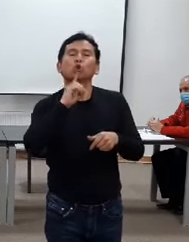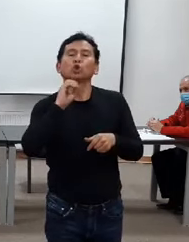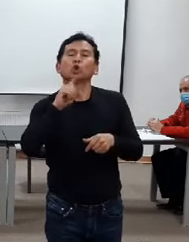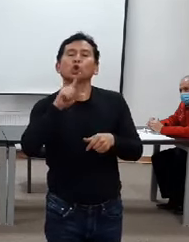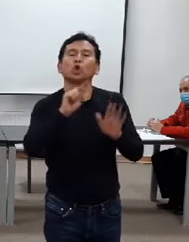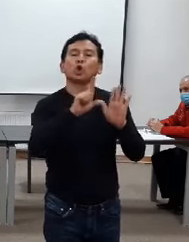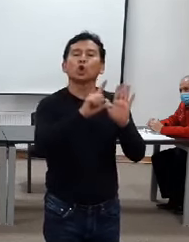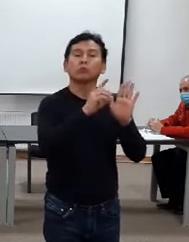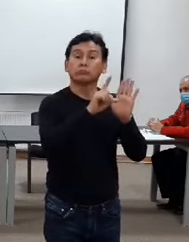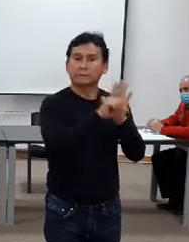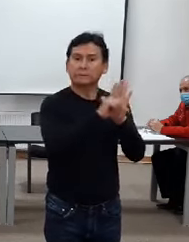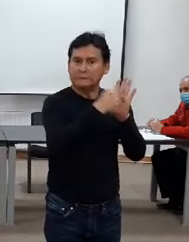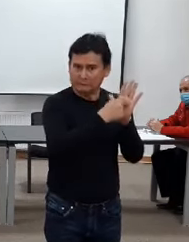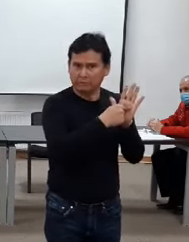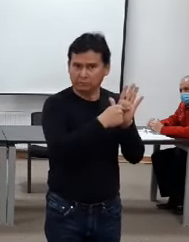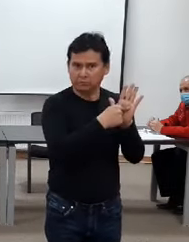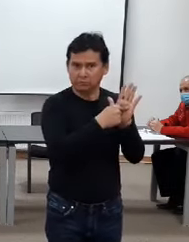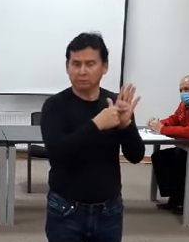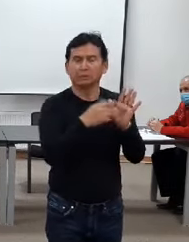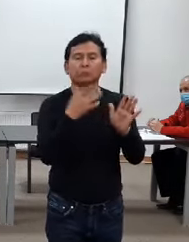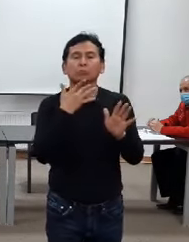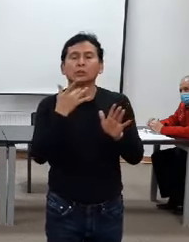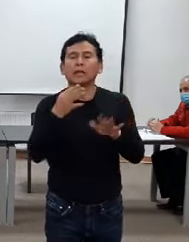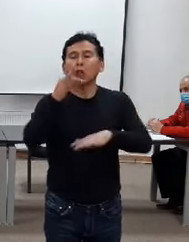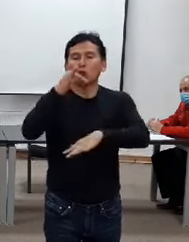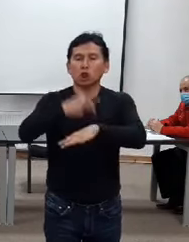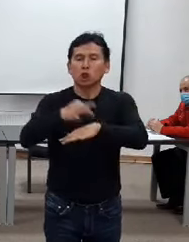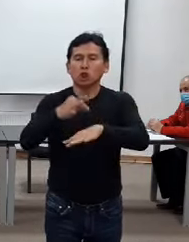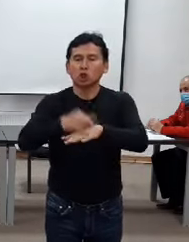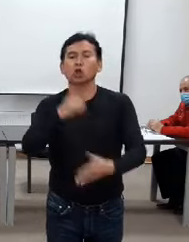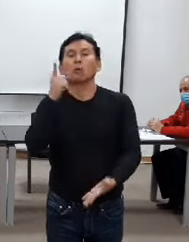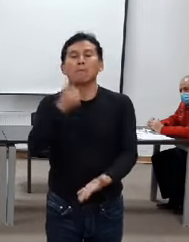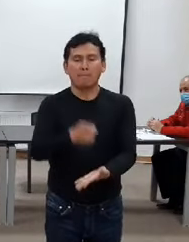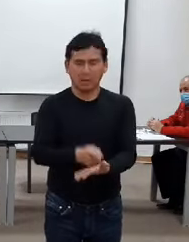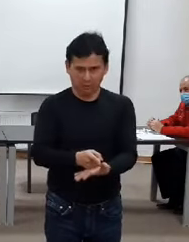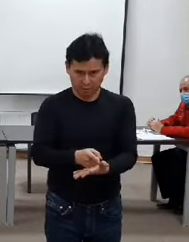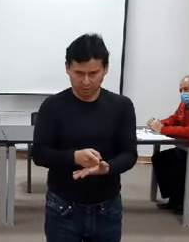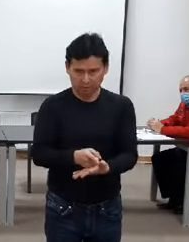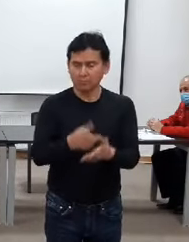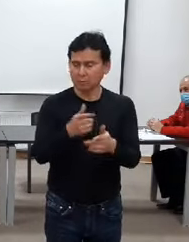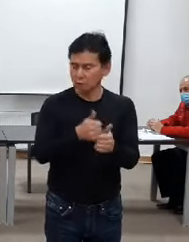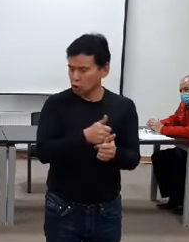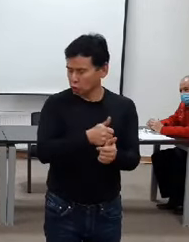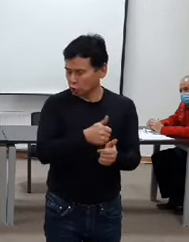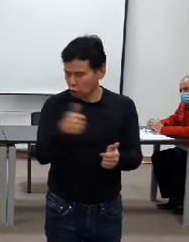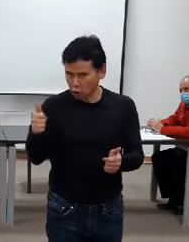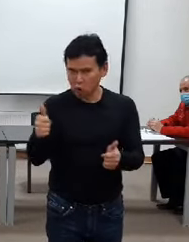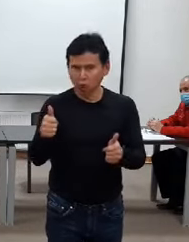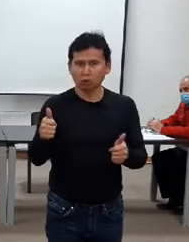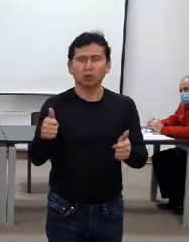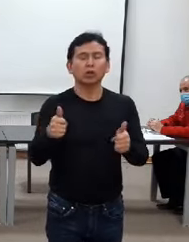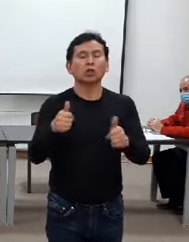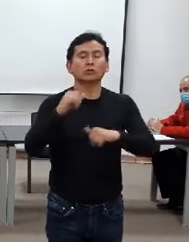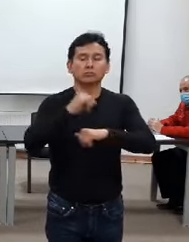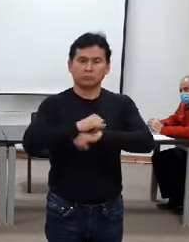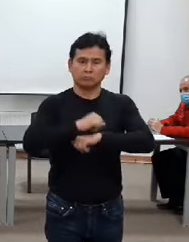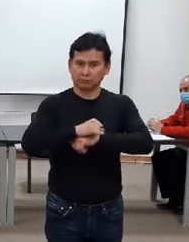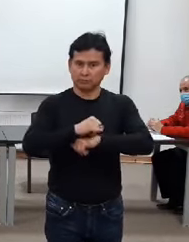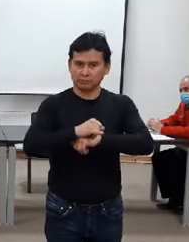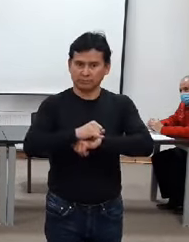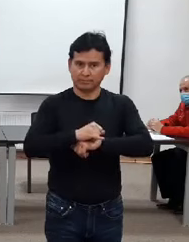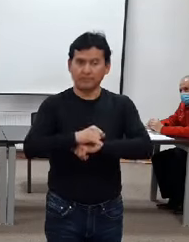porque es también importante recordar que este es un examen de indicación médica, es el examen que están siguiendo todos los médicos a lo largo de la región de Aysén.